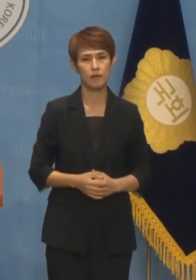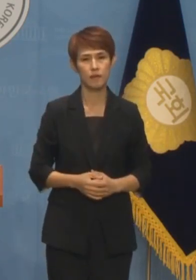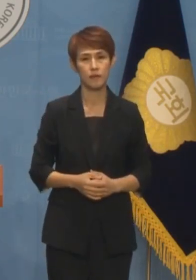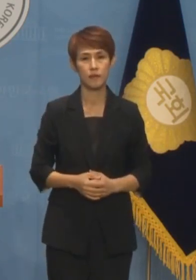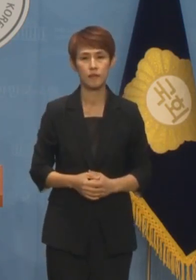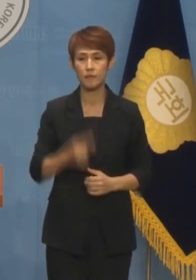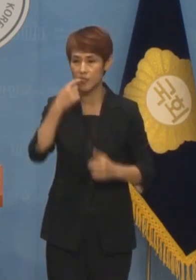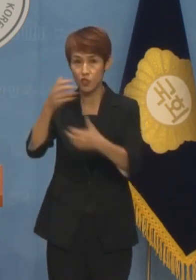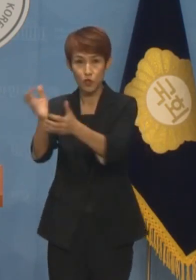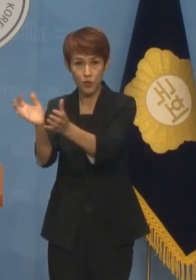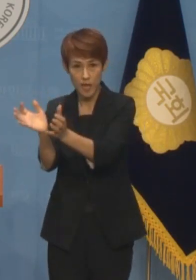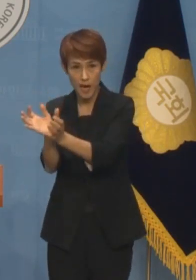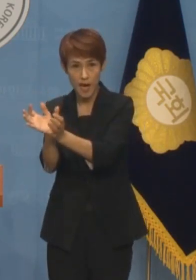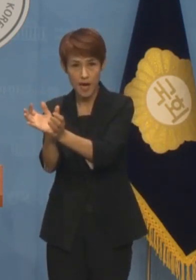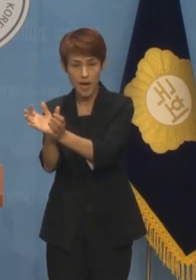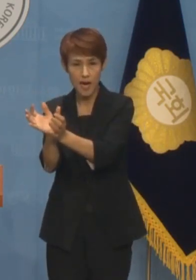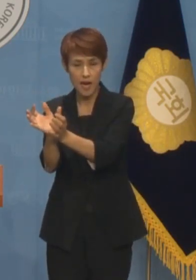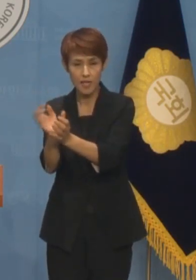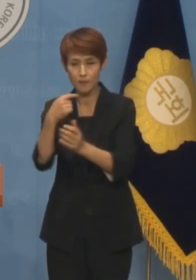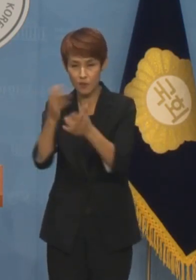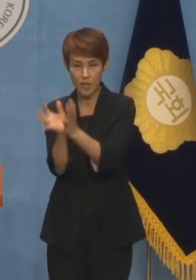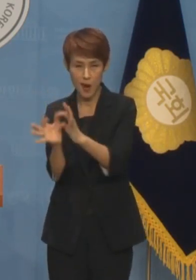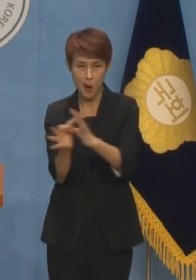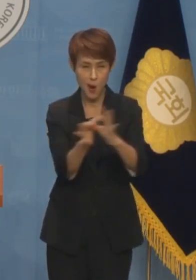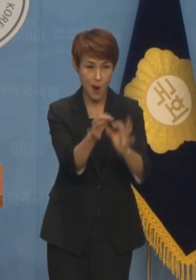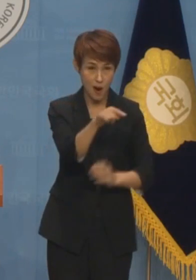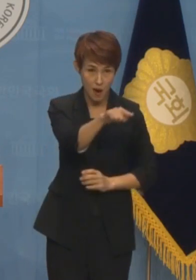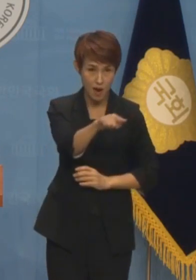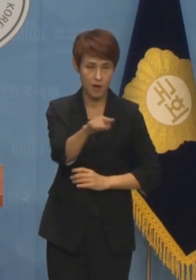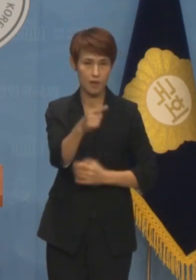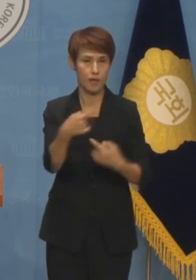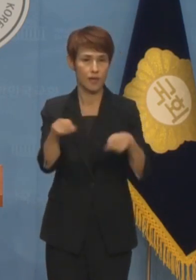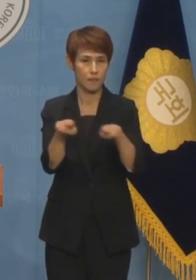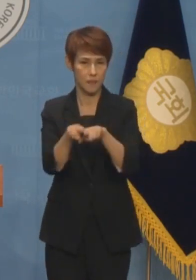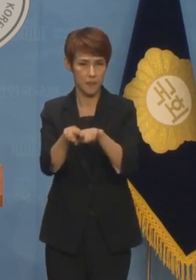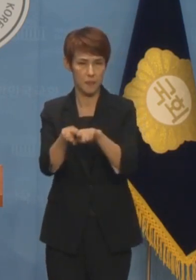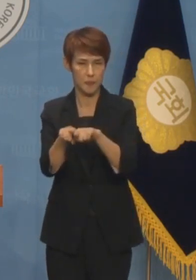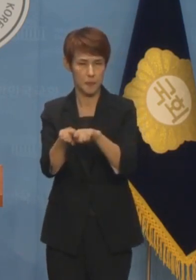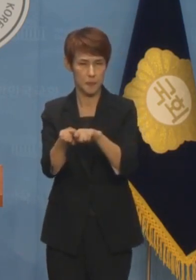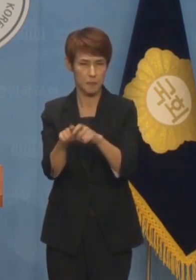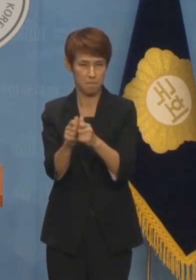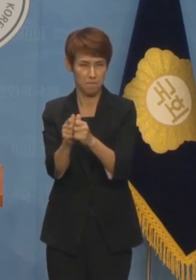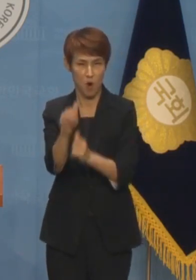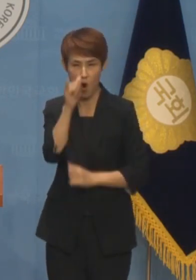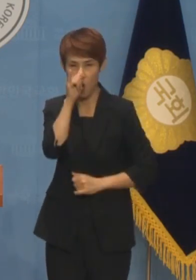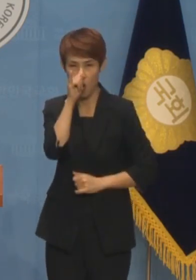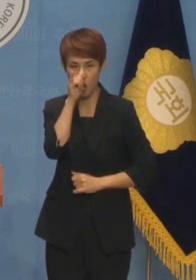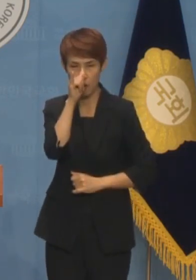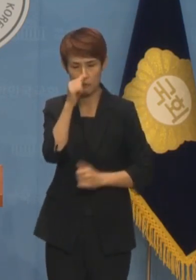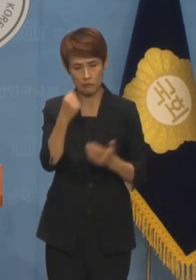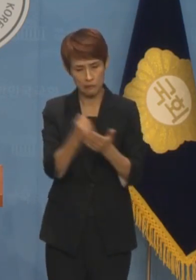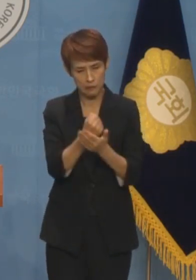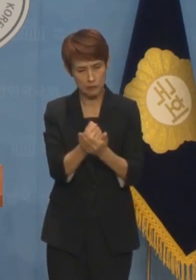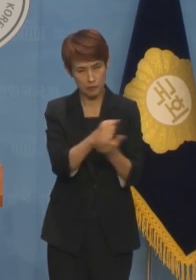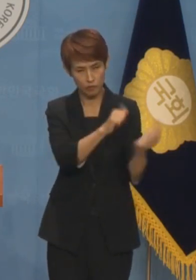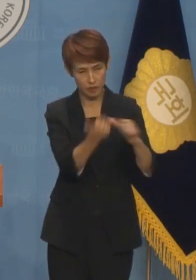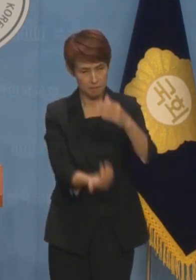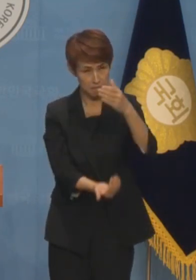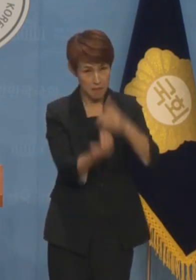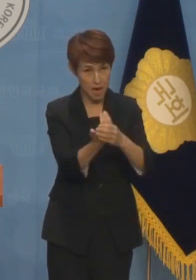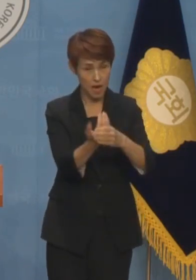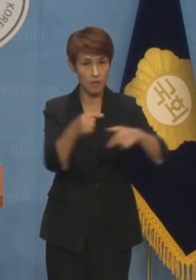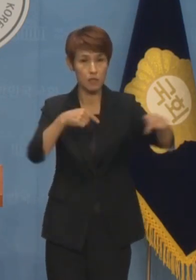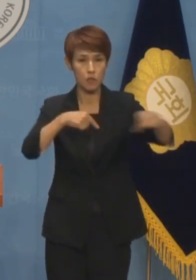민주당과 친민주당 언론은 의혹을 함께 키워가며 안타까운 사망 사건을 정쟁으로 만드는데 몰두하고 있는